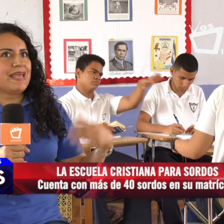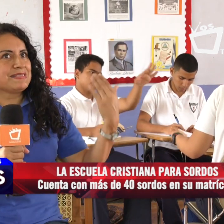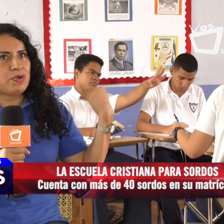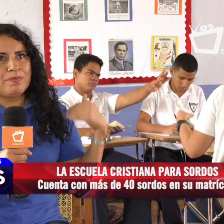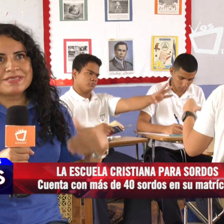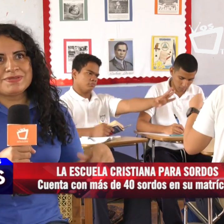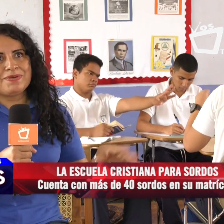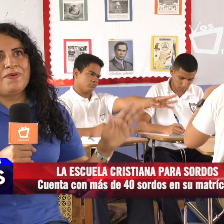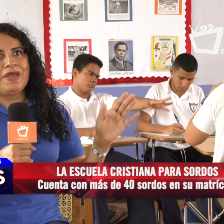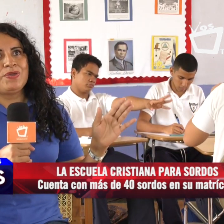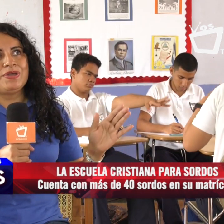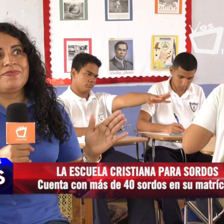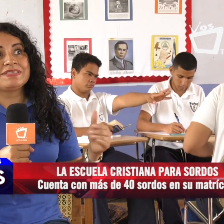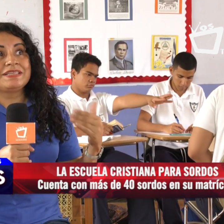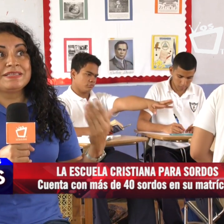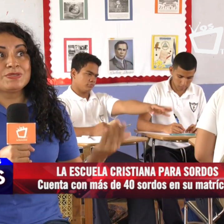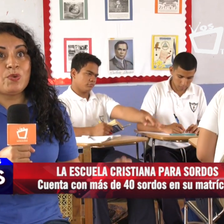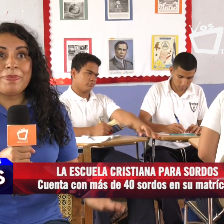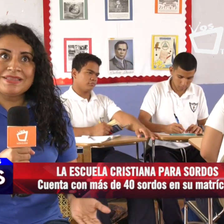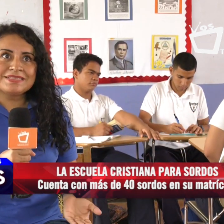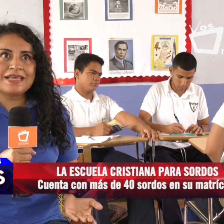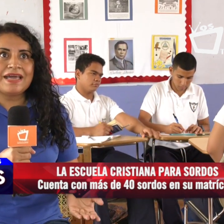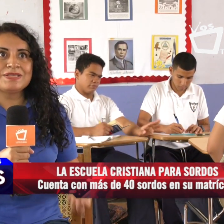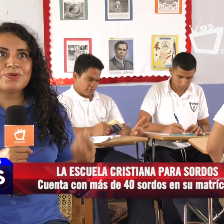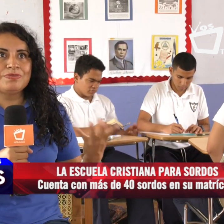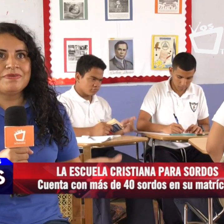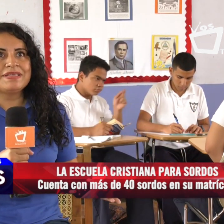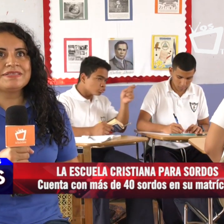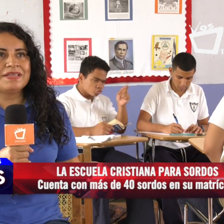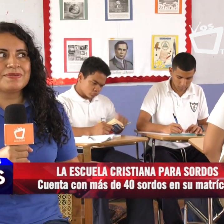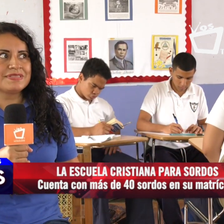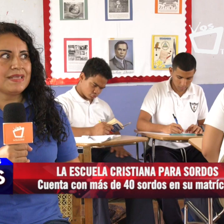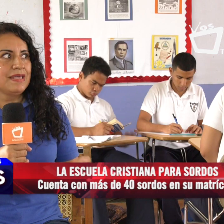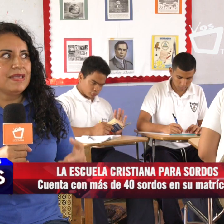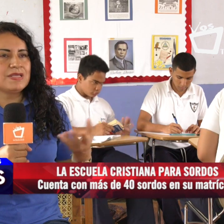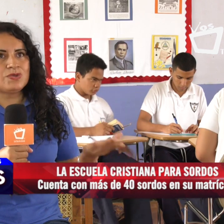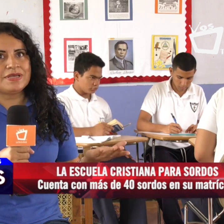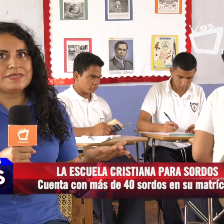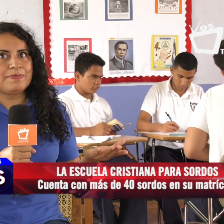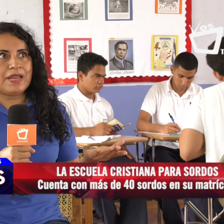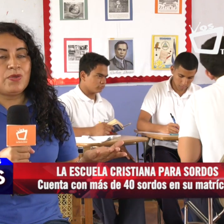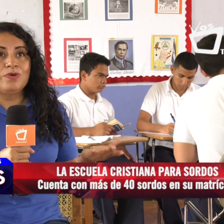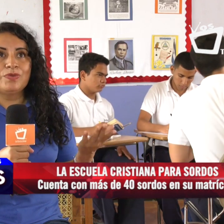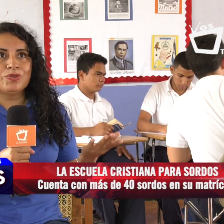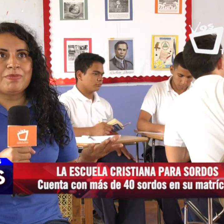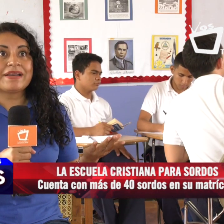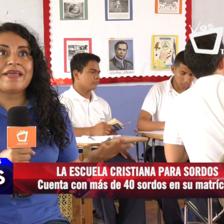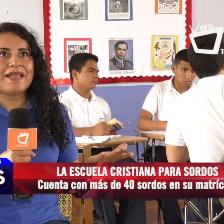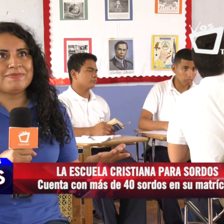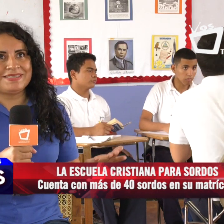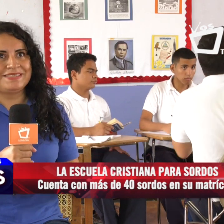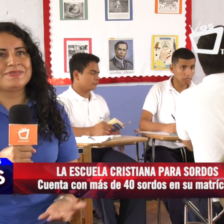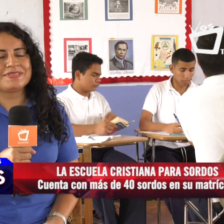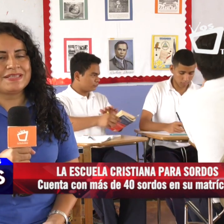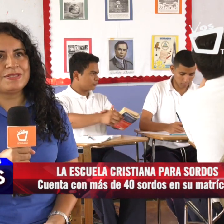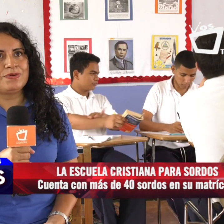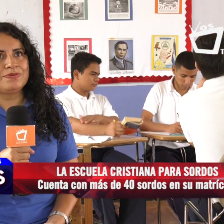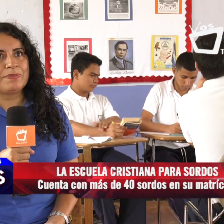que hacen conversación con ellos y facilitan su aprendizaje, su convivencia, entonces eso hace para ellos un mundo más real, ha sido una